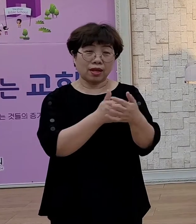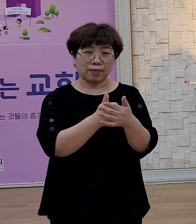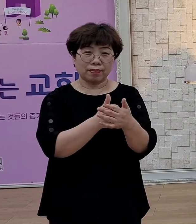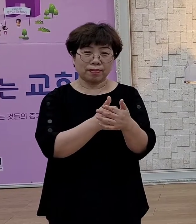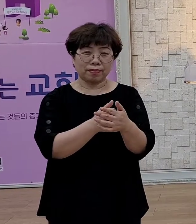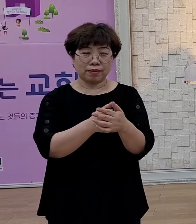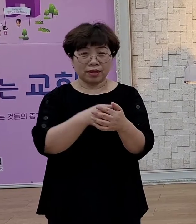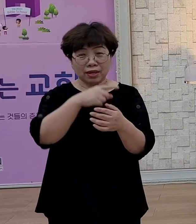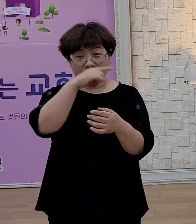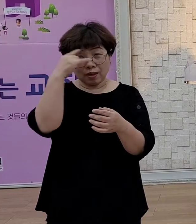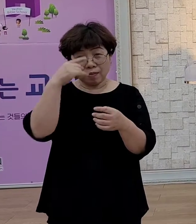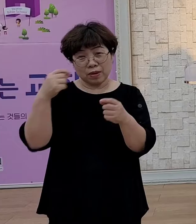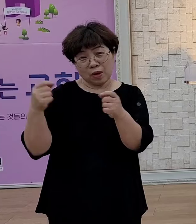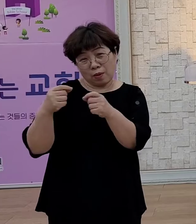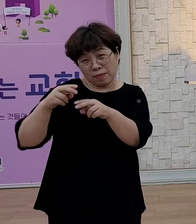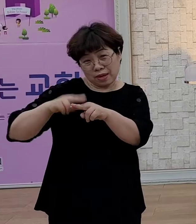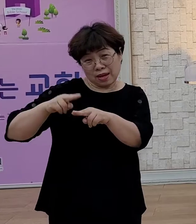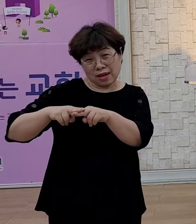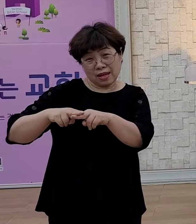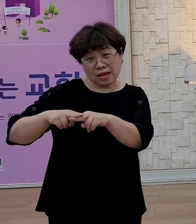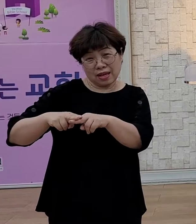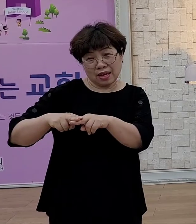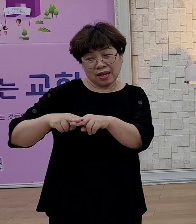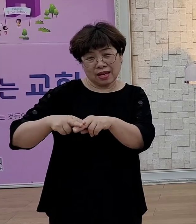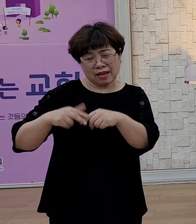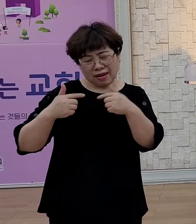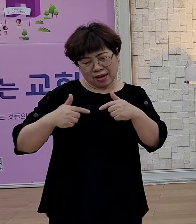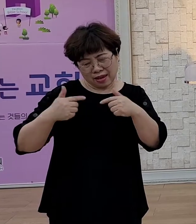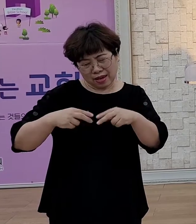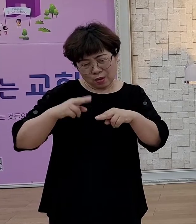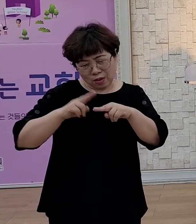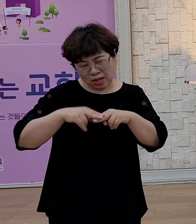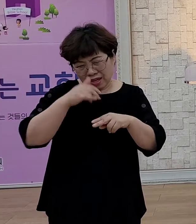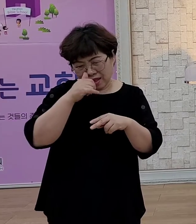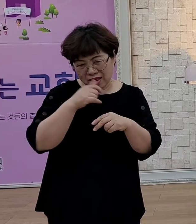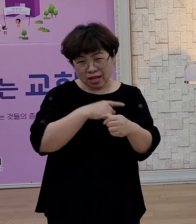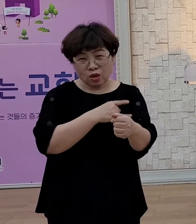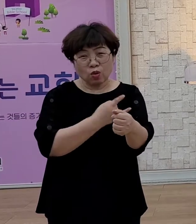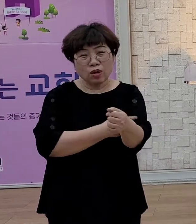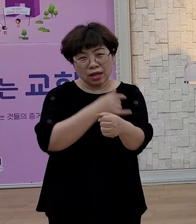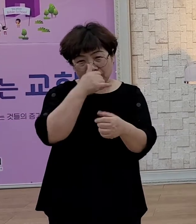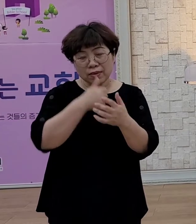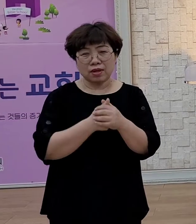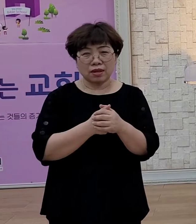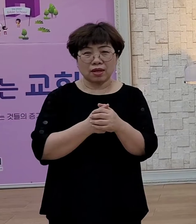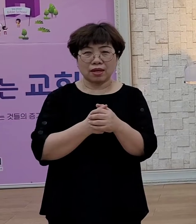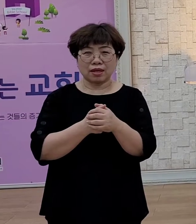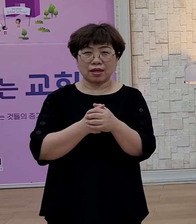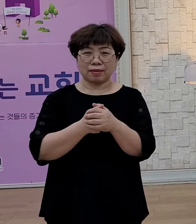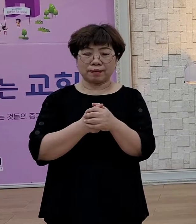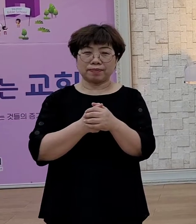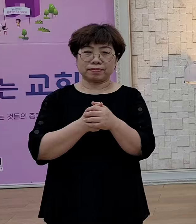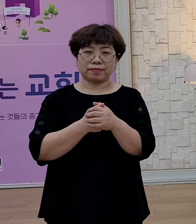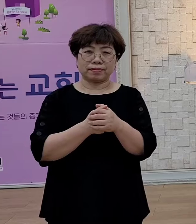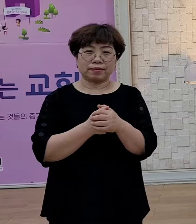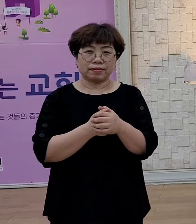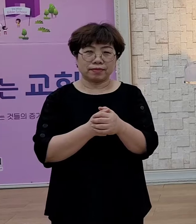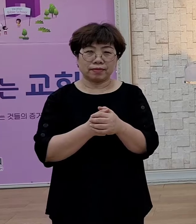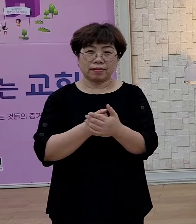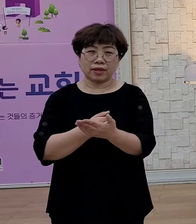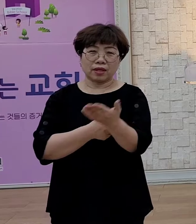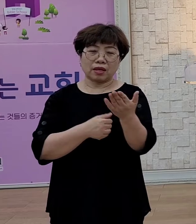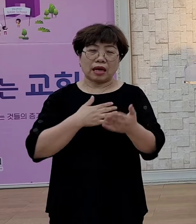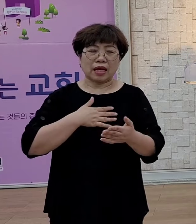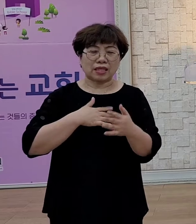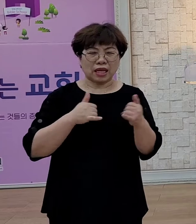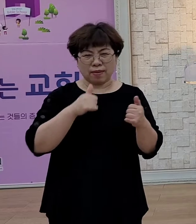오른쪽 편에 늘 앉던 한 권사님이 있어요. 최모 권사님. 아마 그 권사님을 여기에서